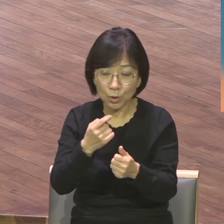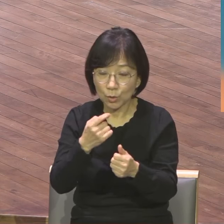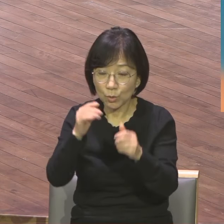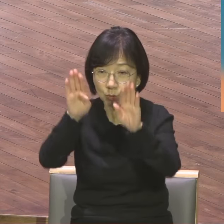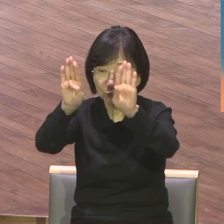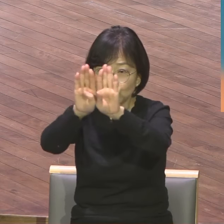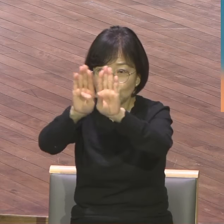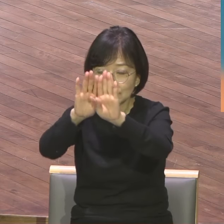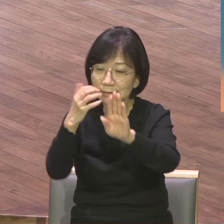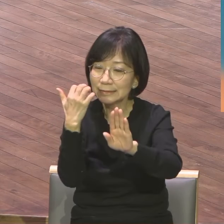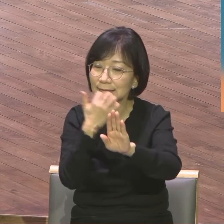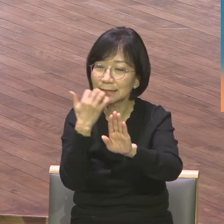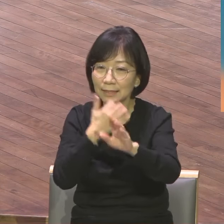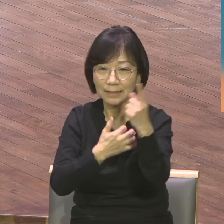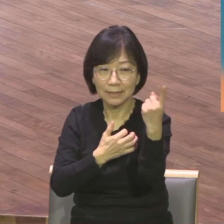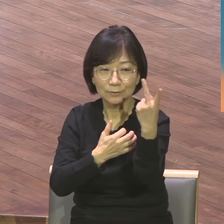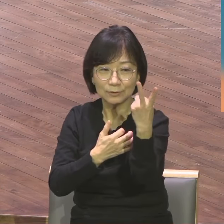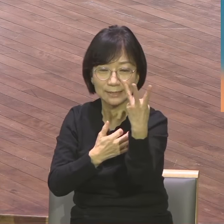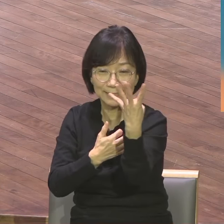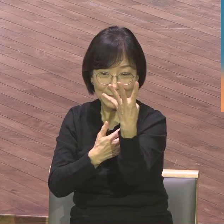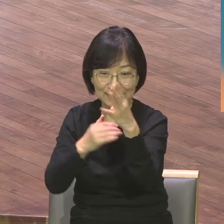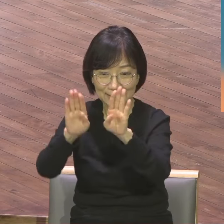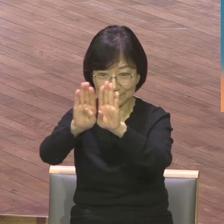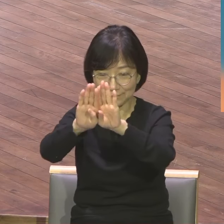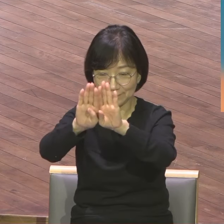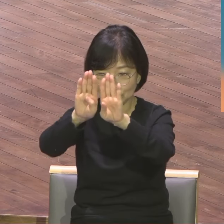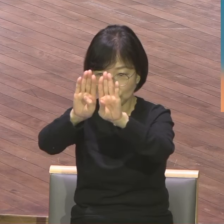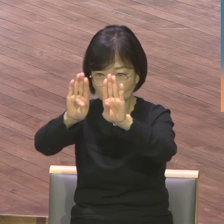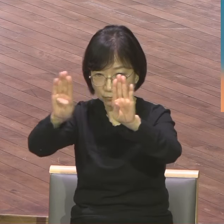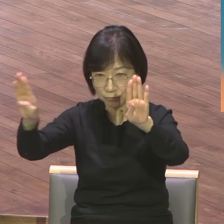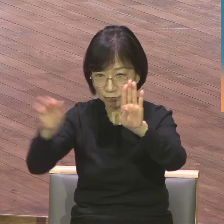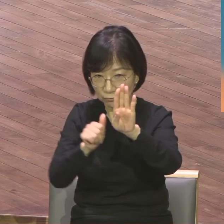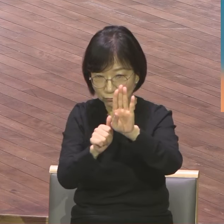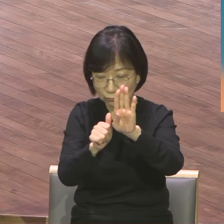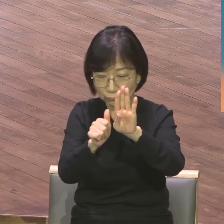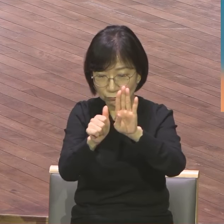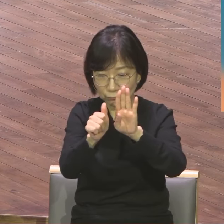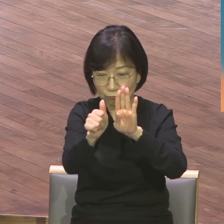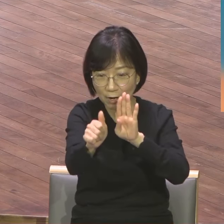통과하면 보이는 것이 뭡니까? 번제단.